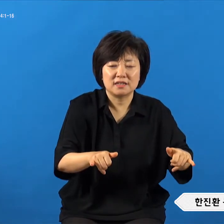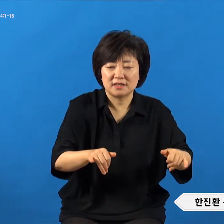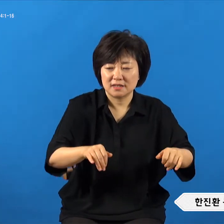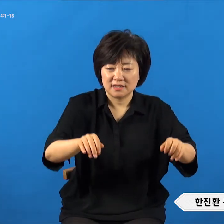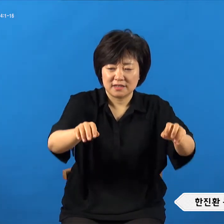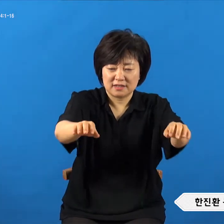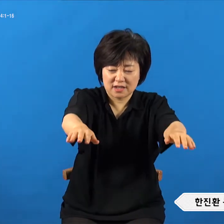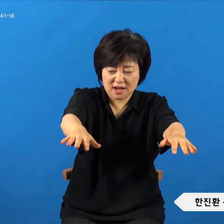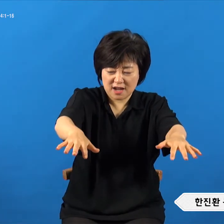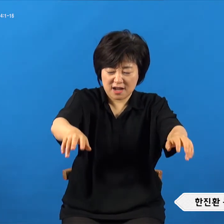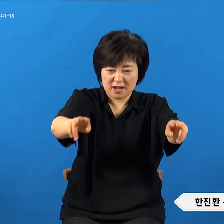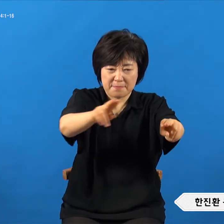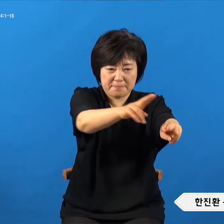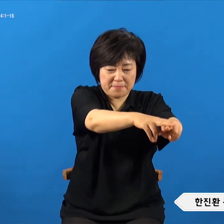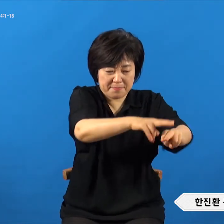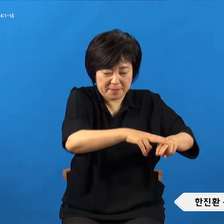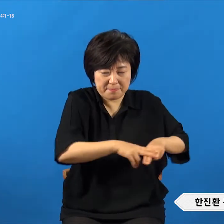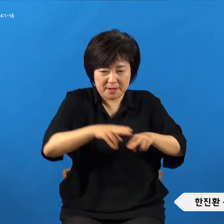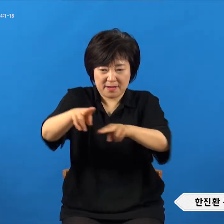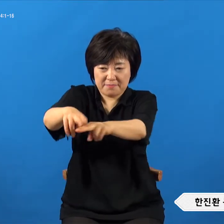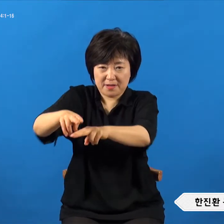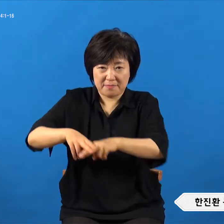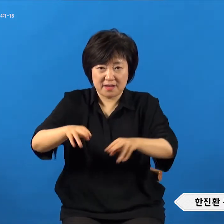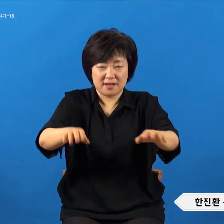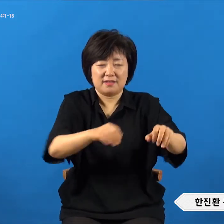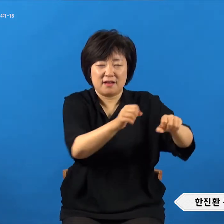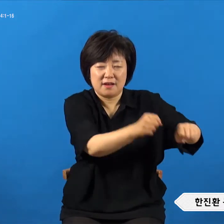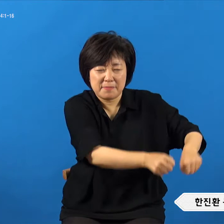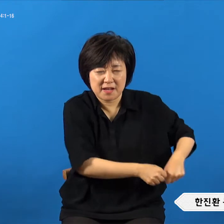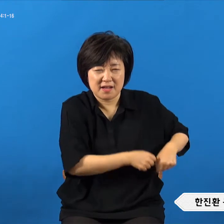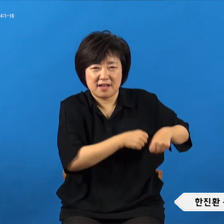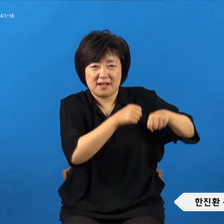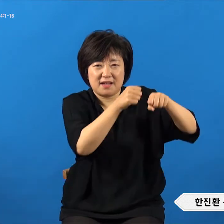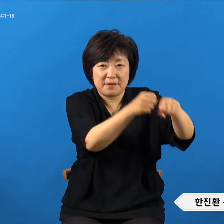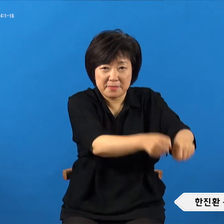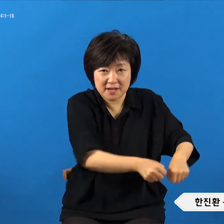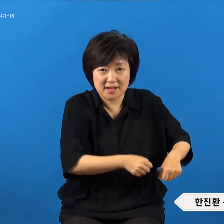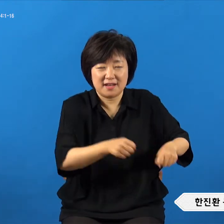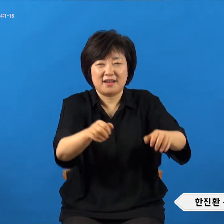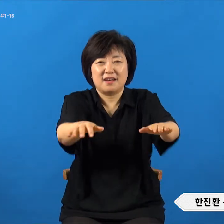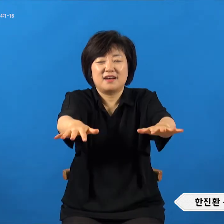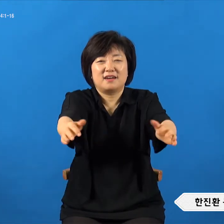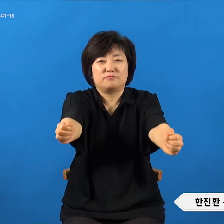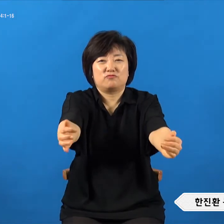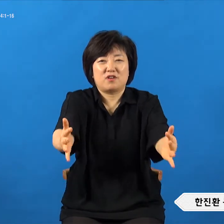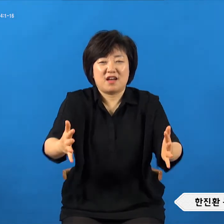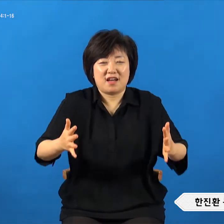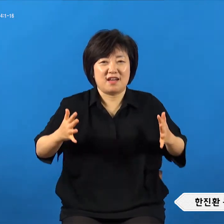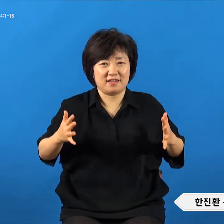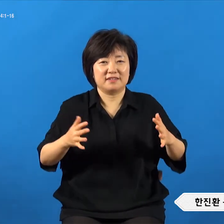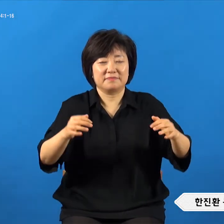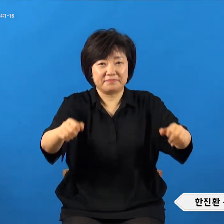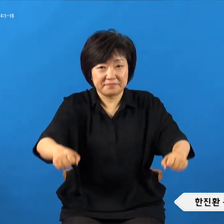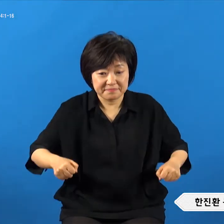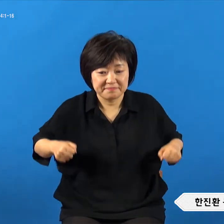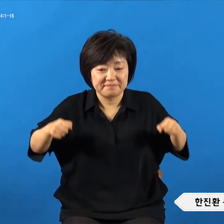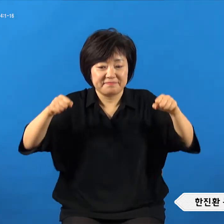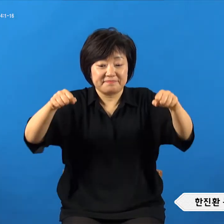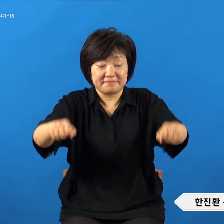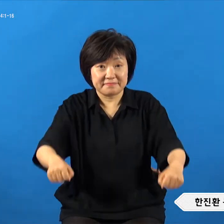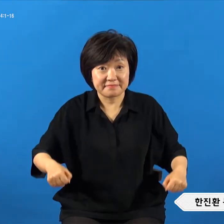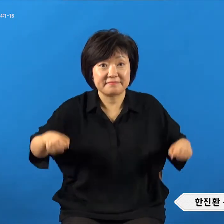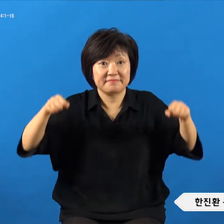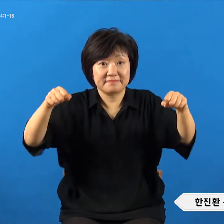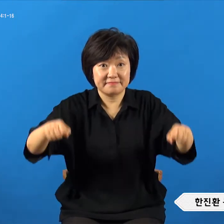노를 젓지 않습니까? 배너 영화에서 그런 거 보셨죠? 자, 그런 노예는 지휘관의